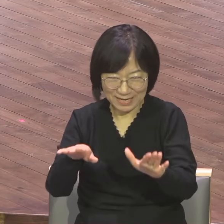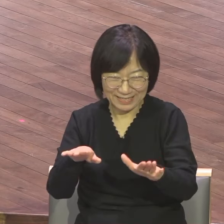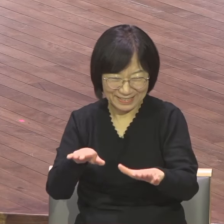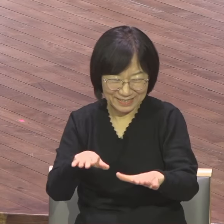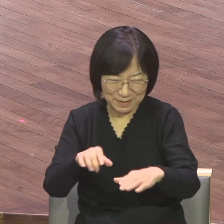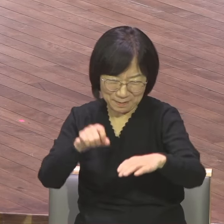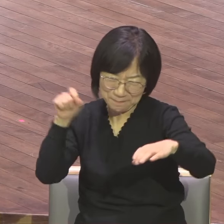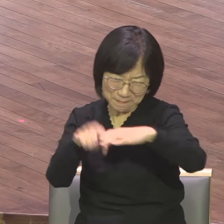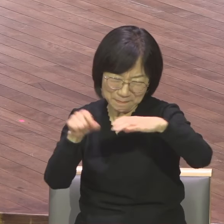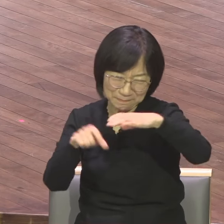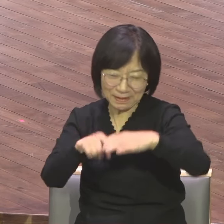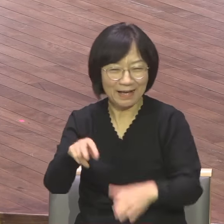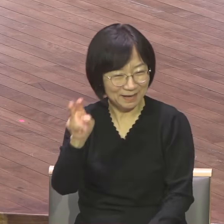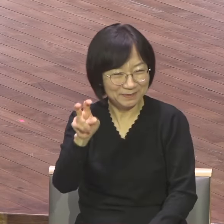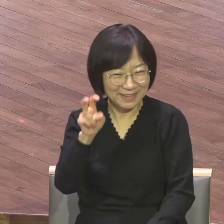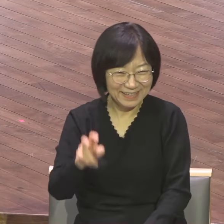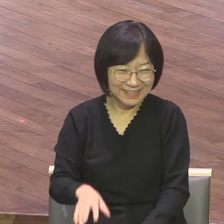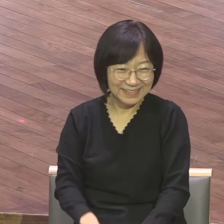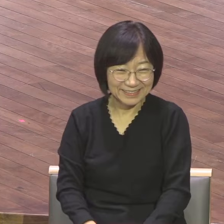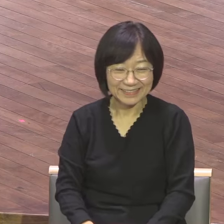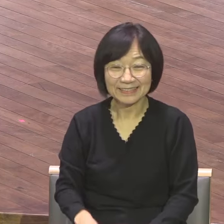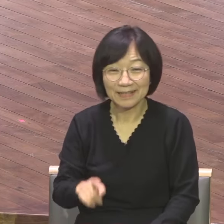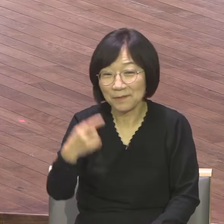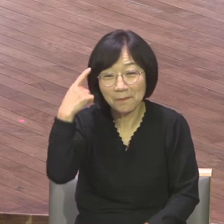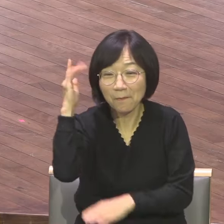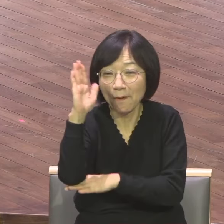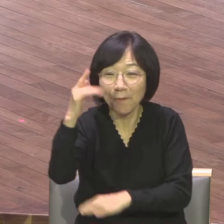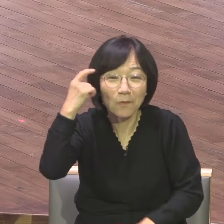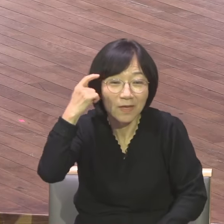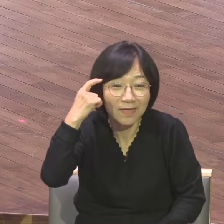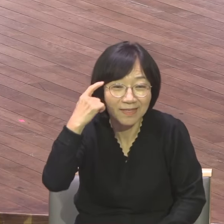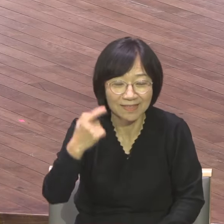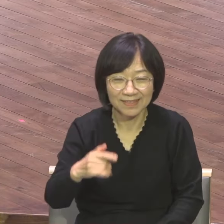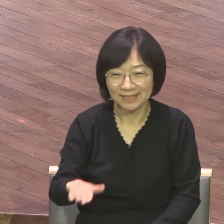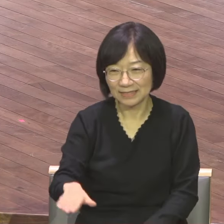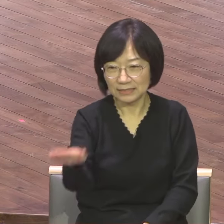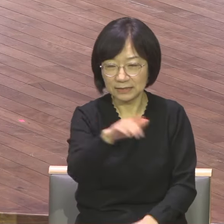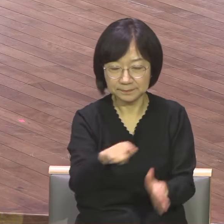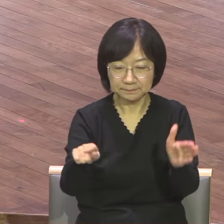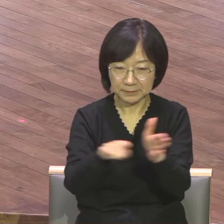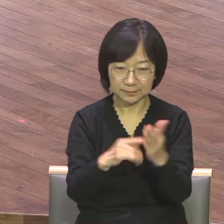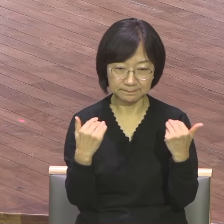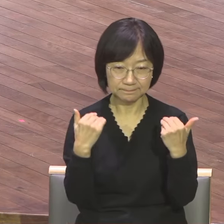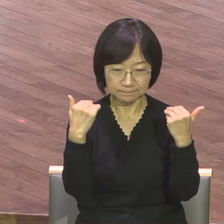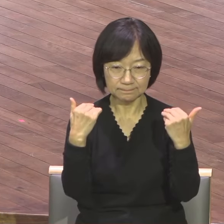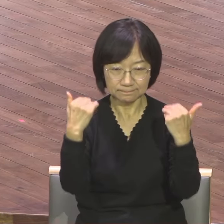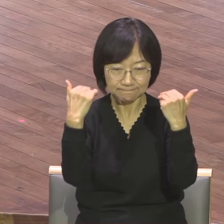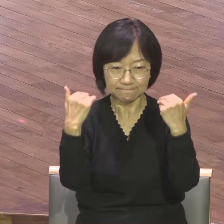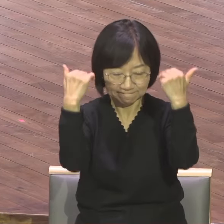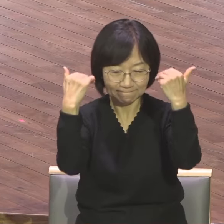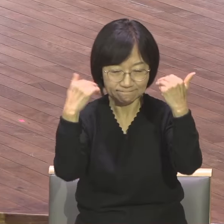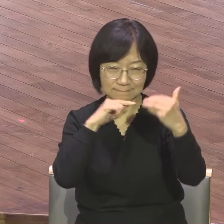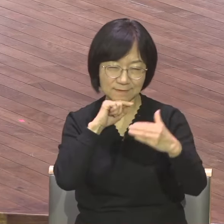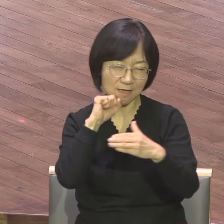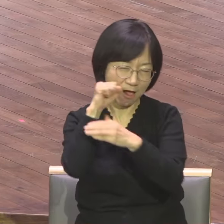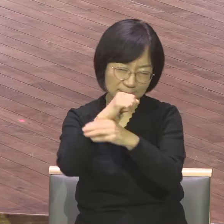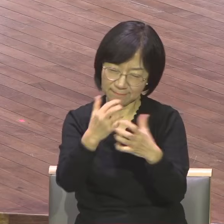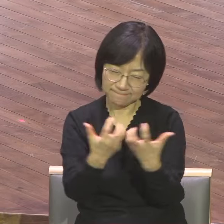제가 이 말씀 왜 드립니까? 믿음이 성장하고 풍성한 열매를 맺는 신앙생활 하기